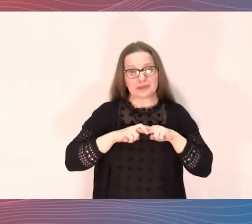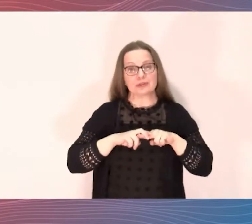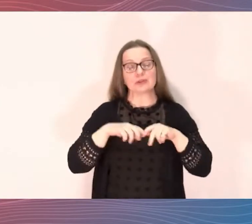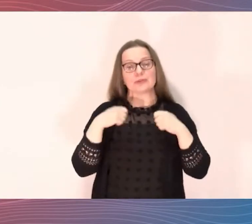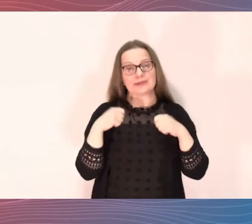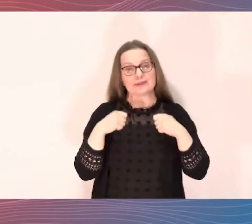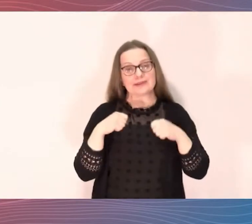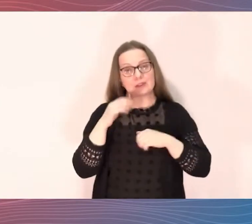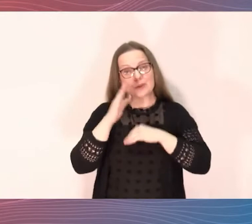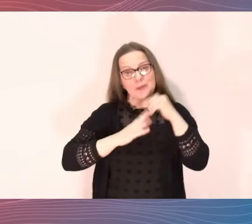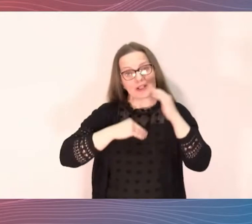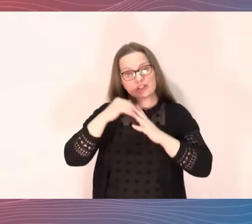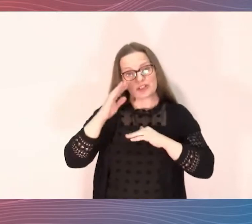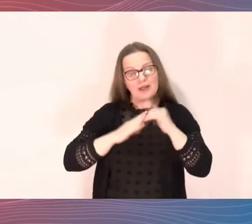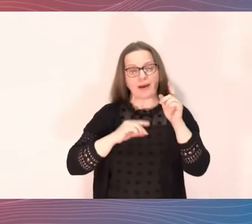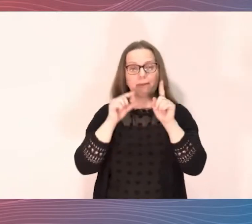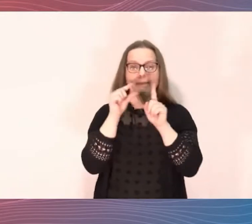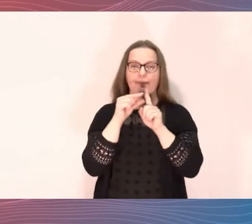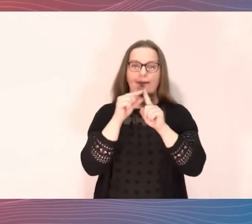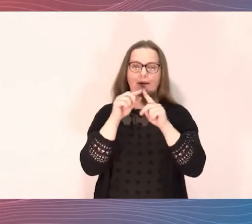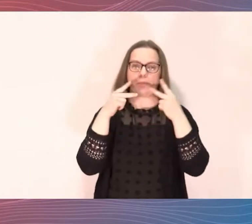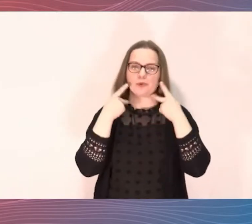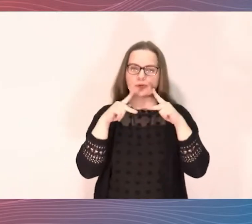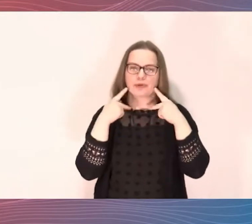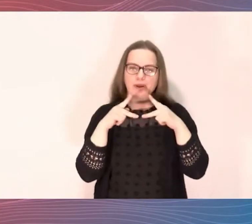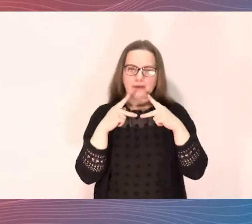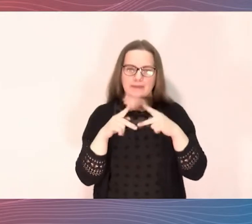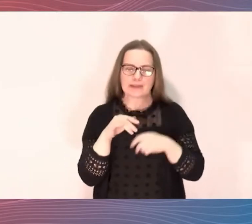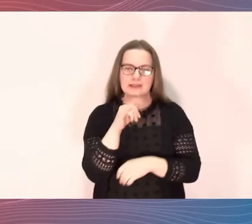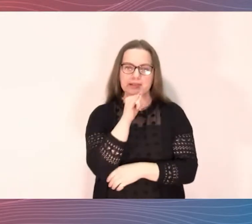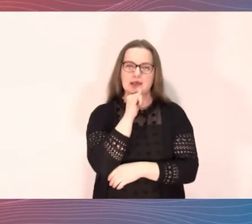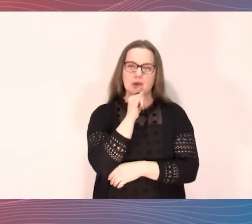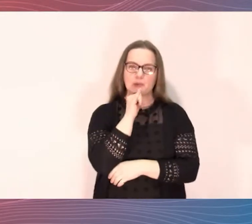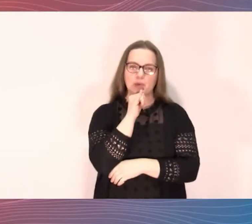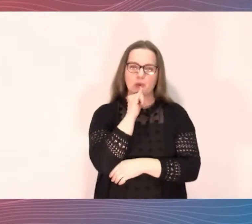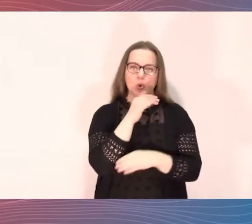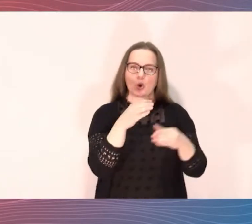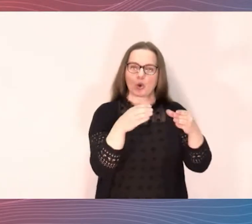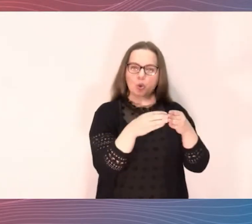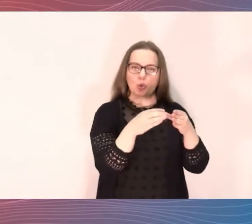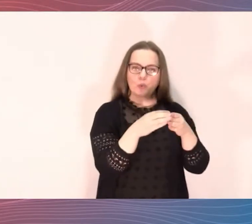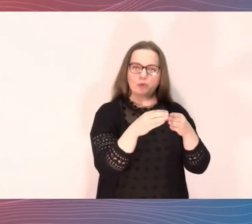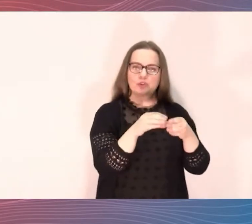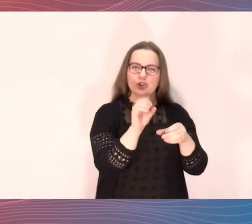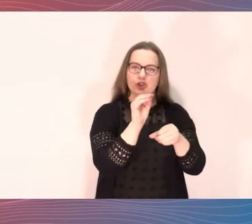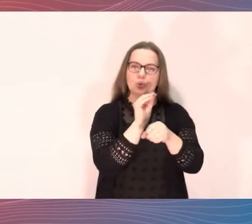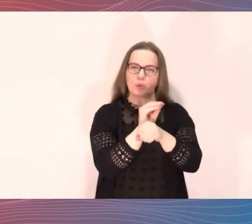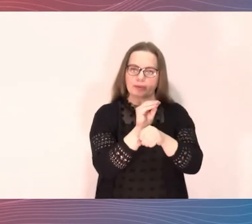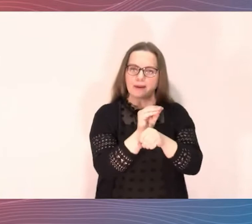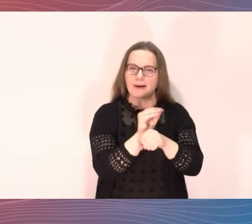Na rede de cuidados. Quando cuidamos de uma pessoa, a paciência, não é isso?